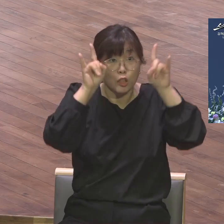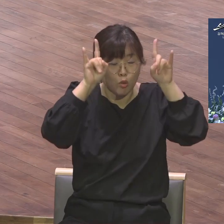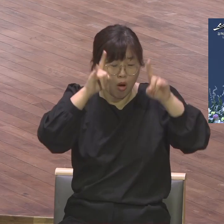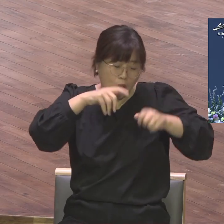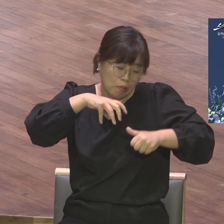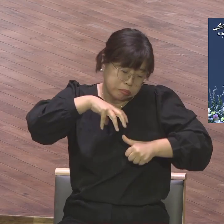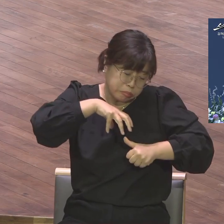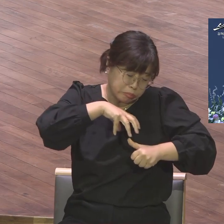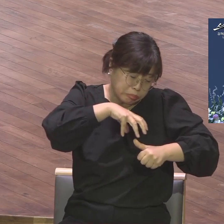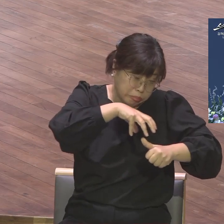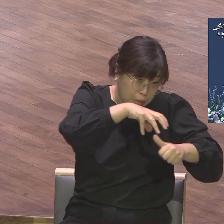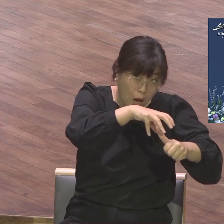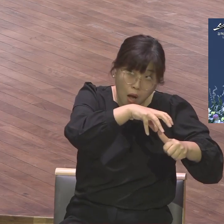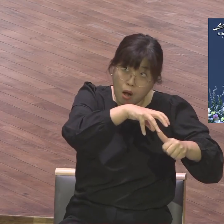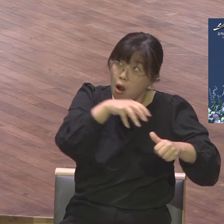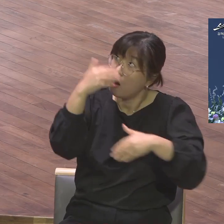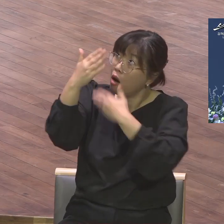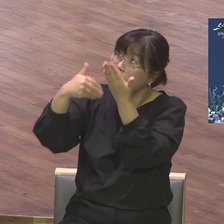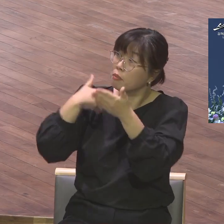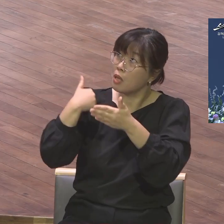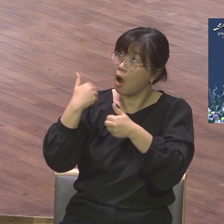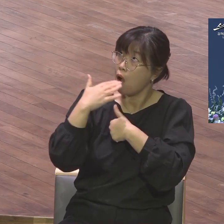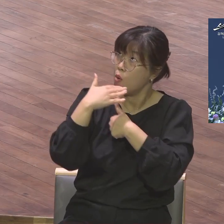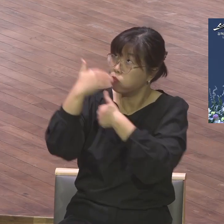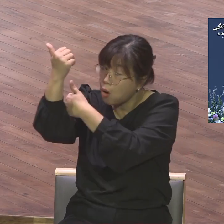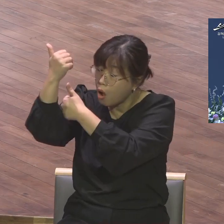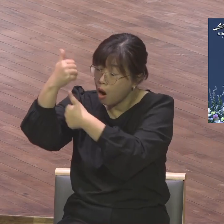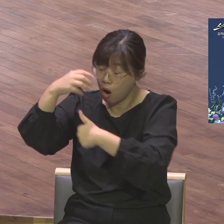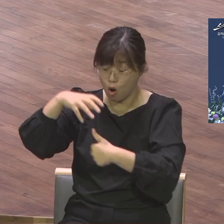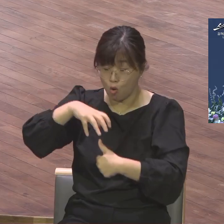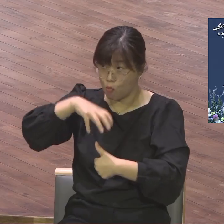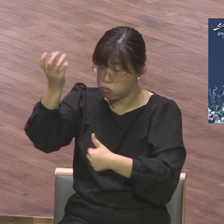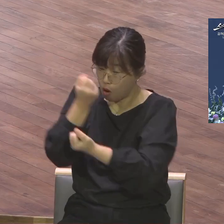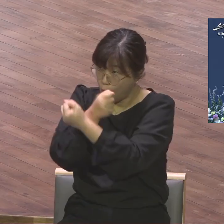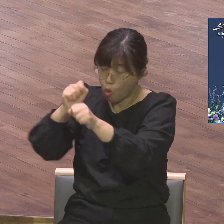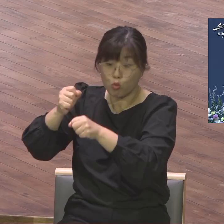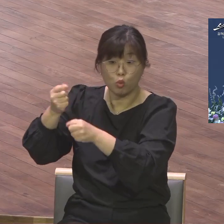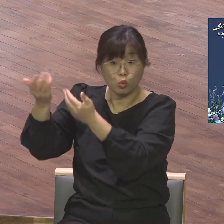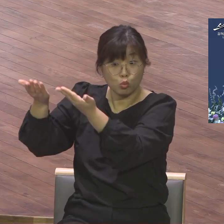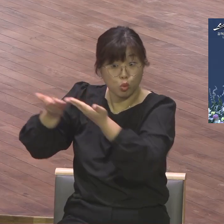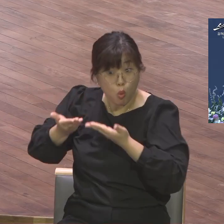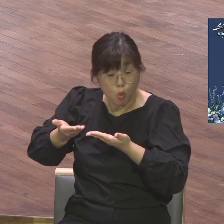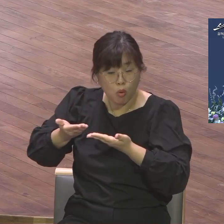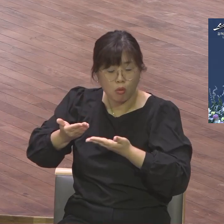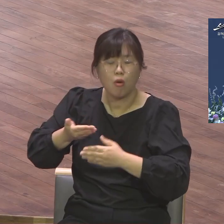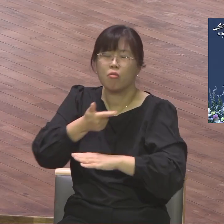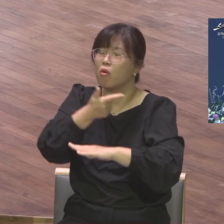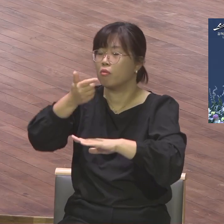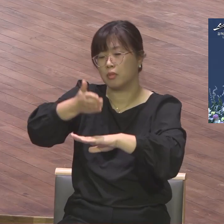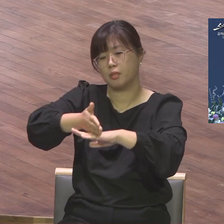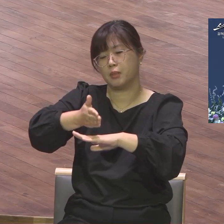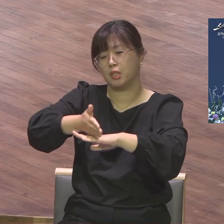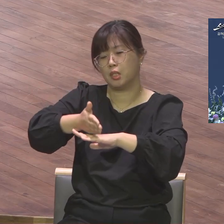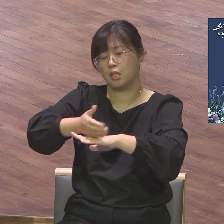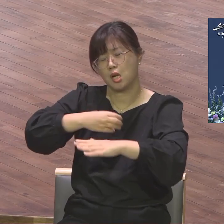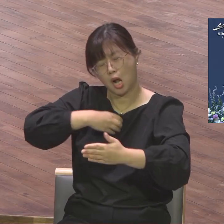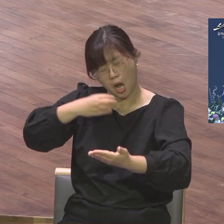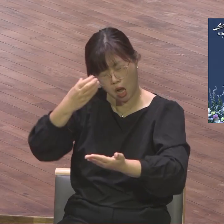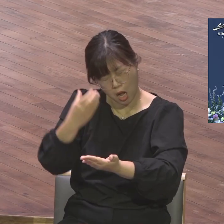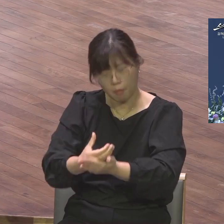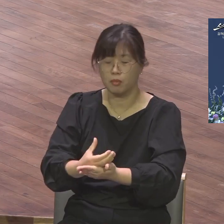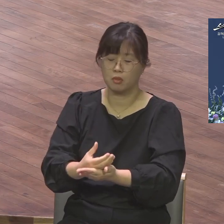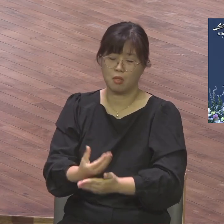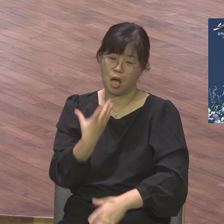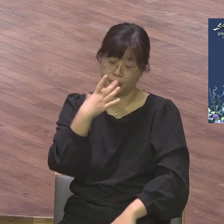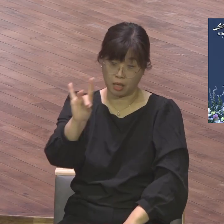여기서부터 감사 흘러나야 돼요. 감사합니까? 감사가 넘쳐나야 돼요. 자, 이거는